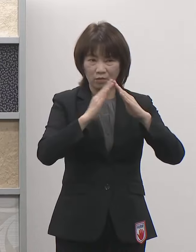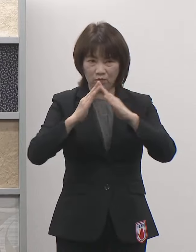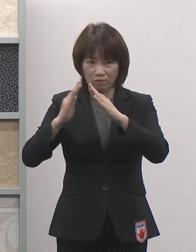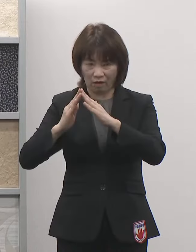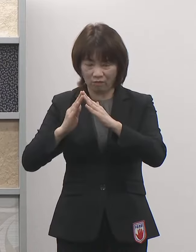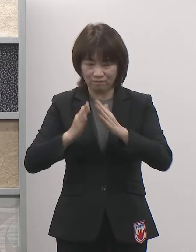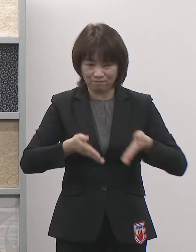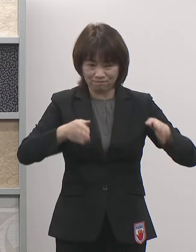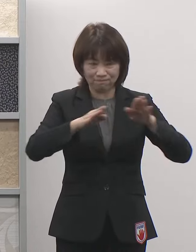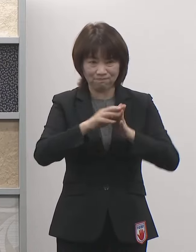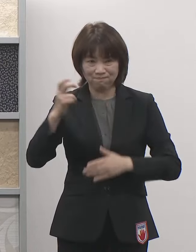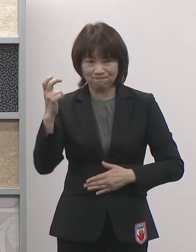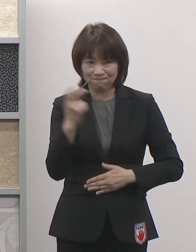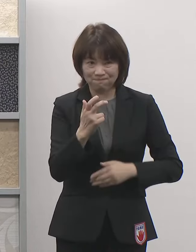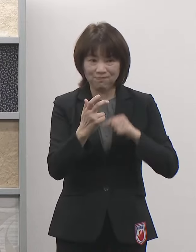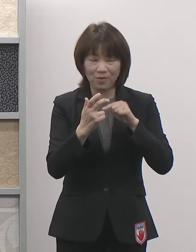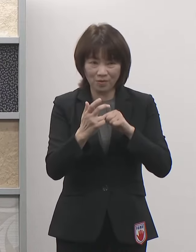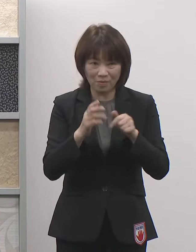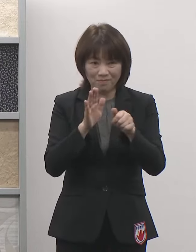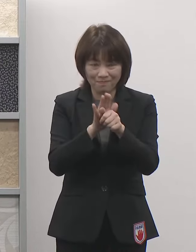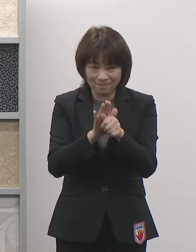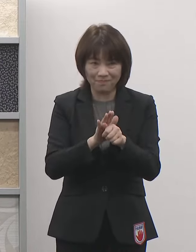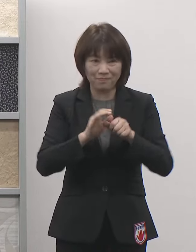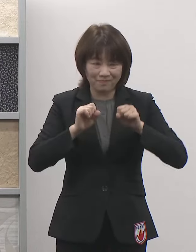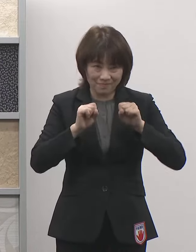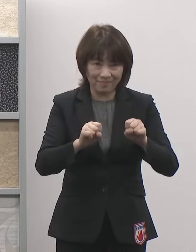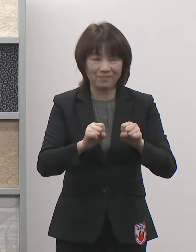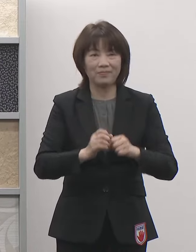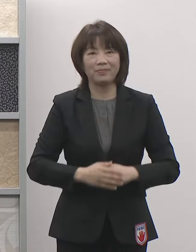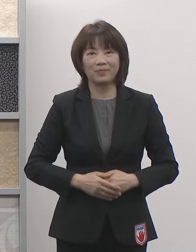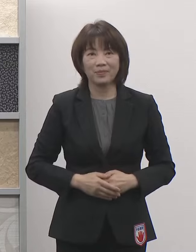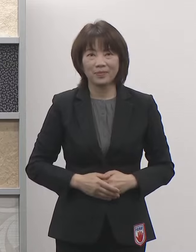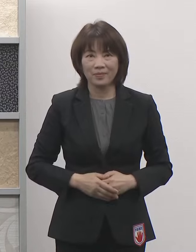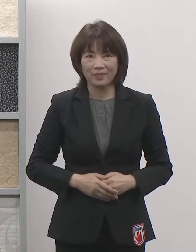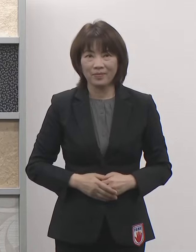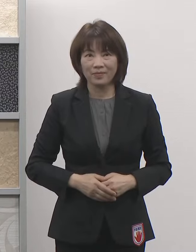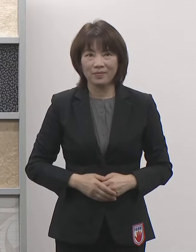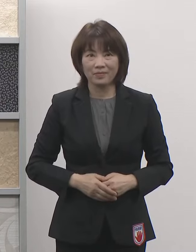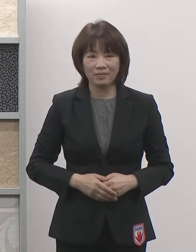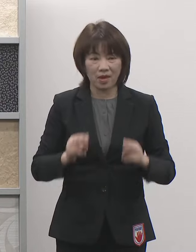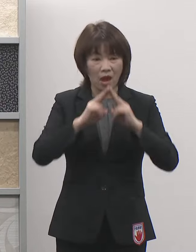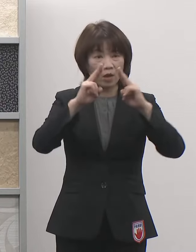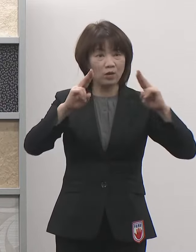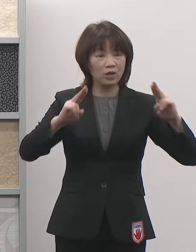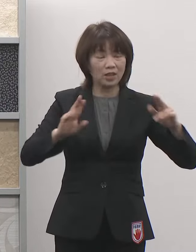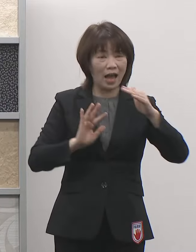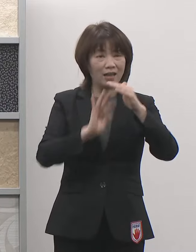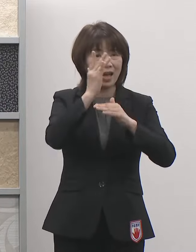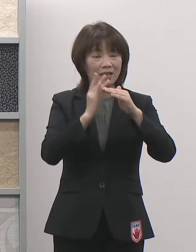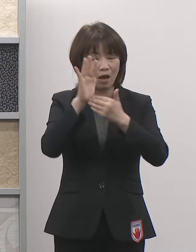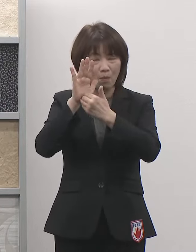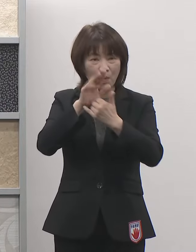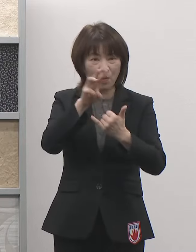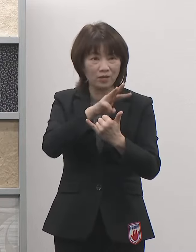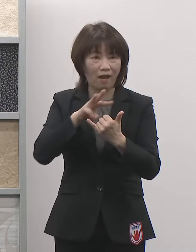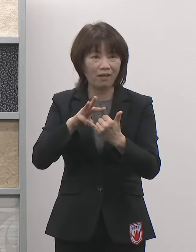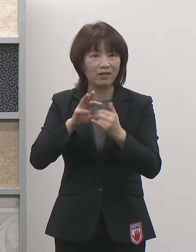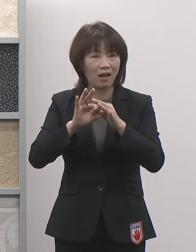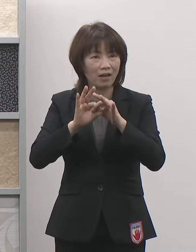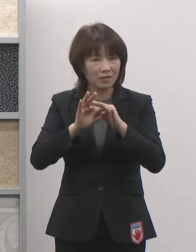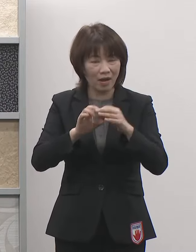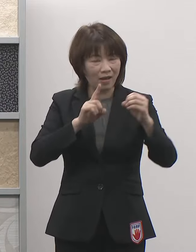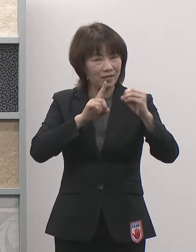であれば、それはしっかりと、講じてまいりたいと、思います。富士山火山防災に関しましては、デ